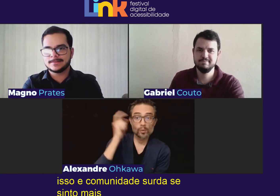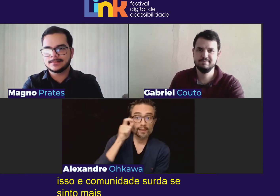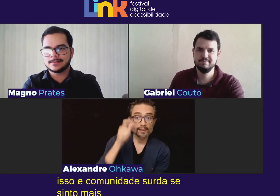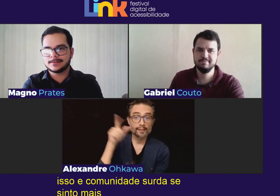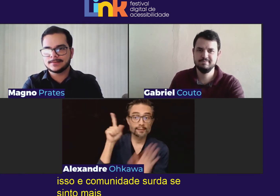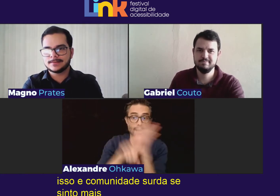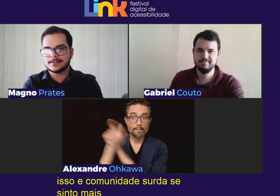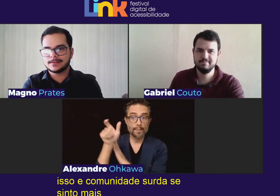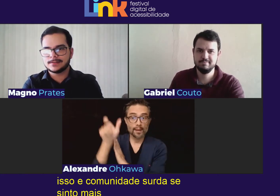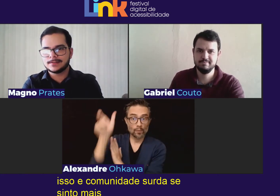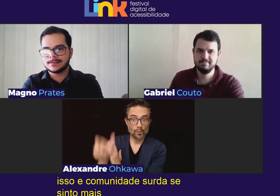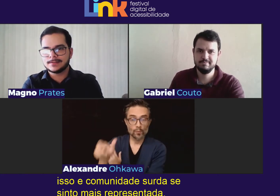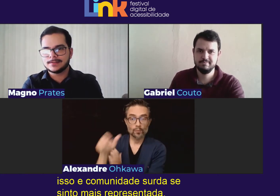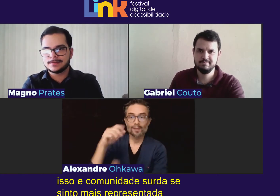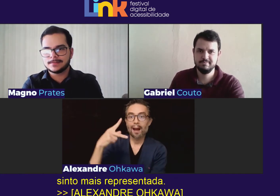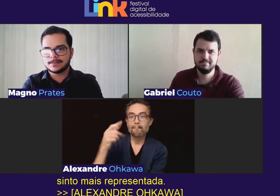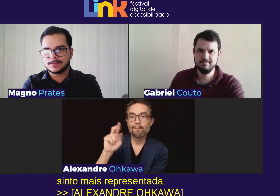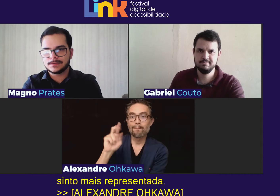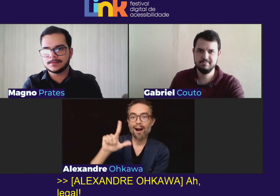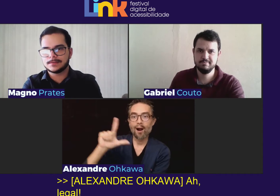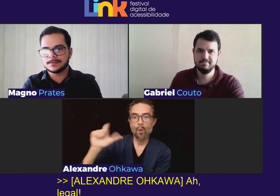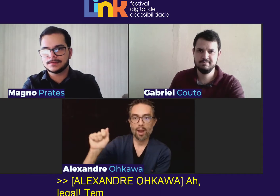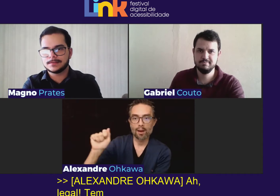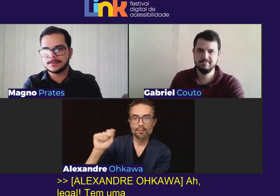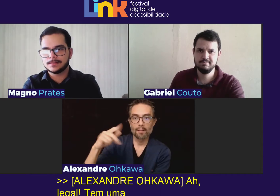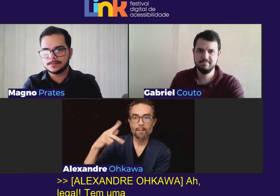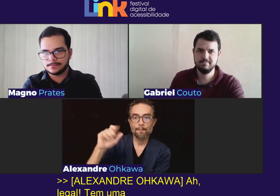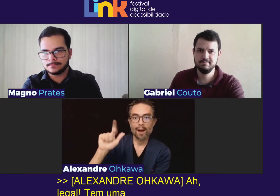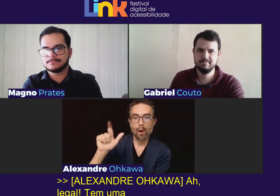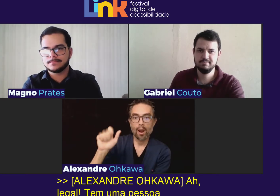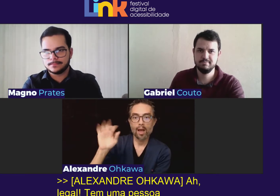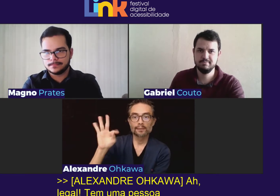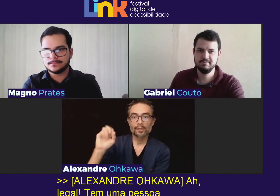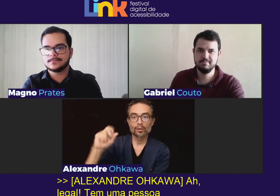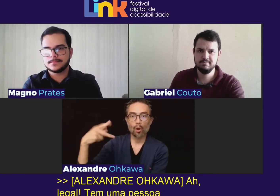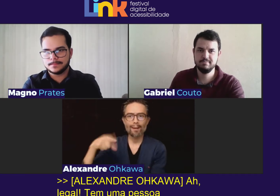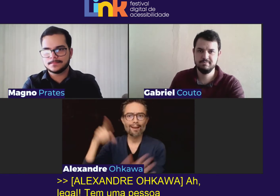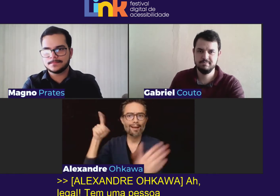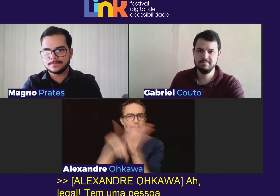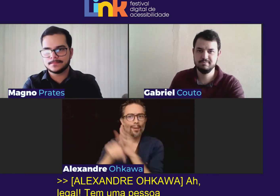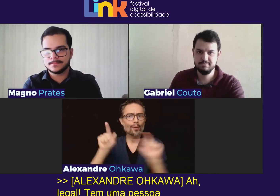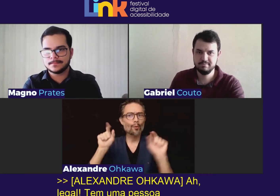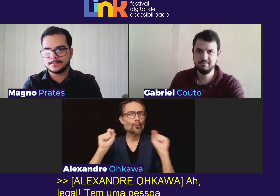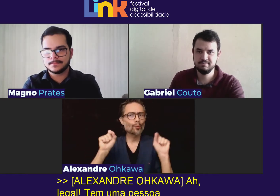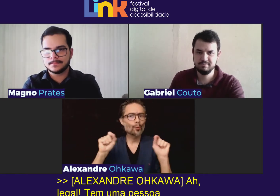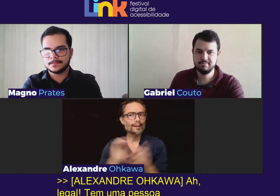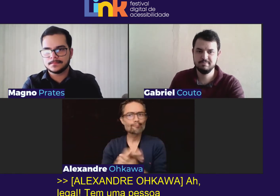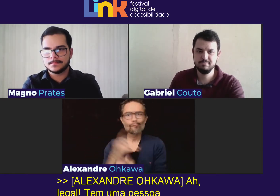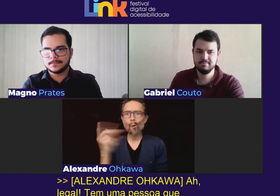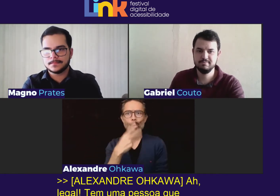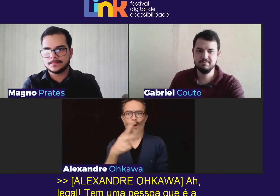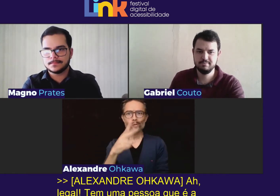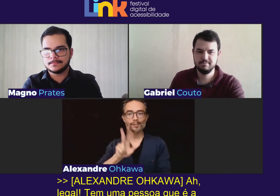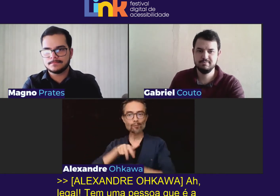Ah, legal. Tem uma pessoa que é a Paula. Ela está querendo fazer uma